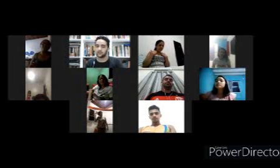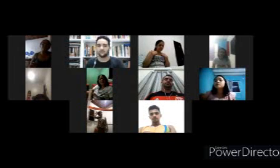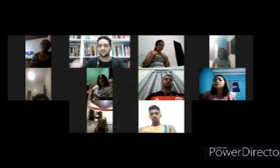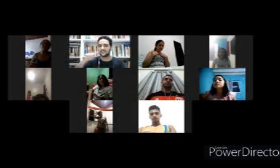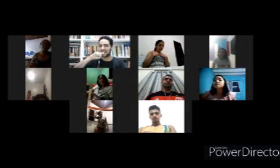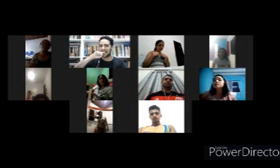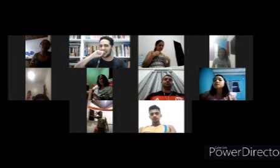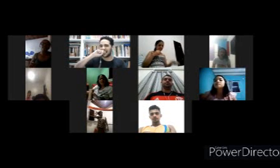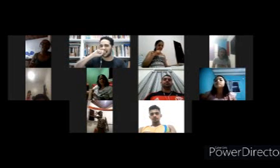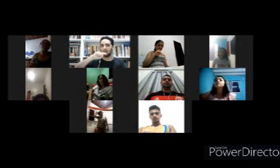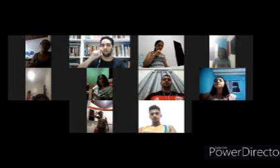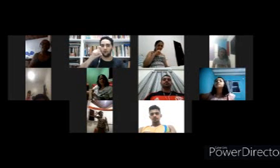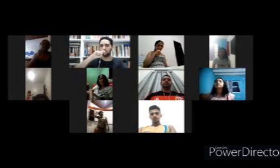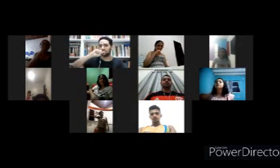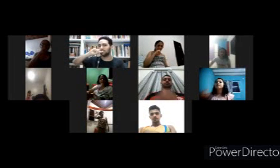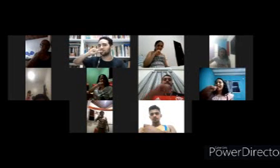Inveja. Morde o dedo mesmo.